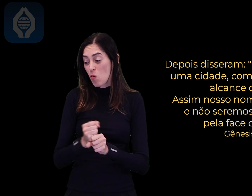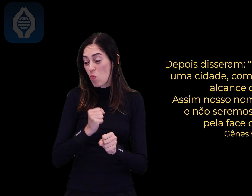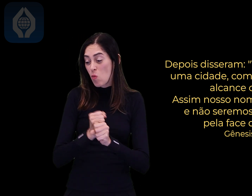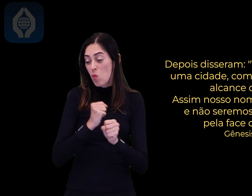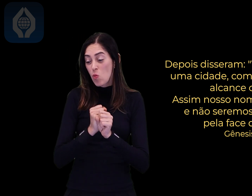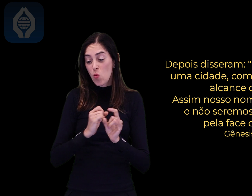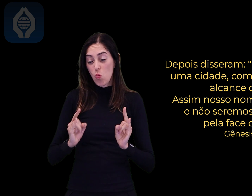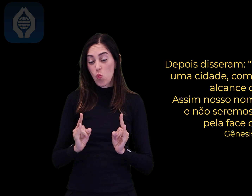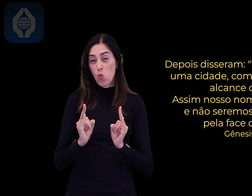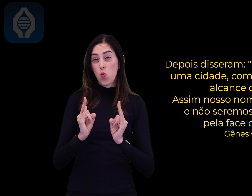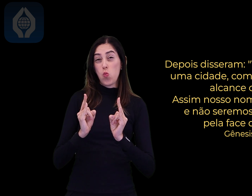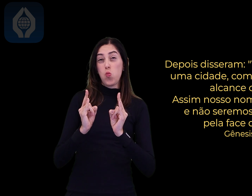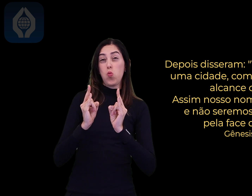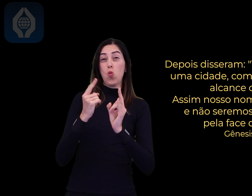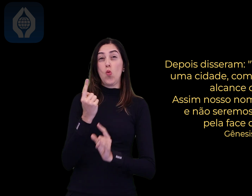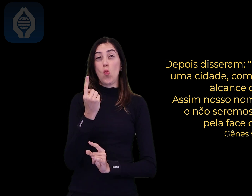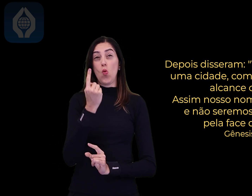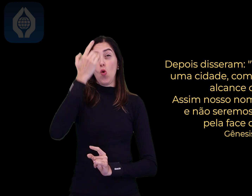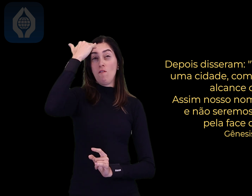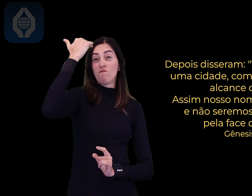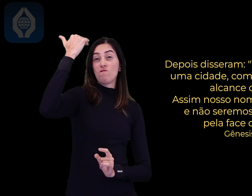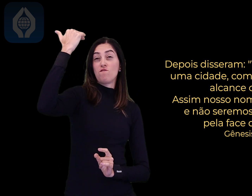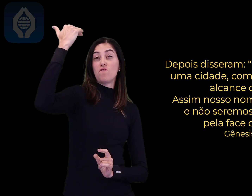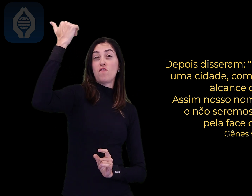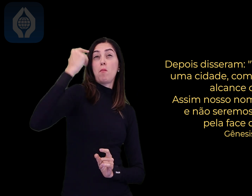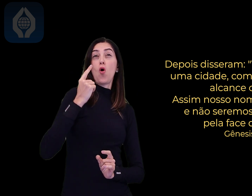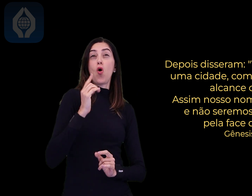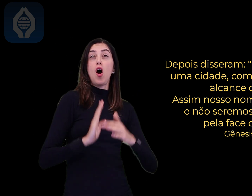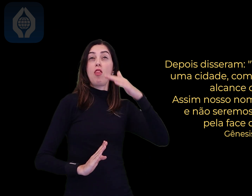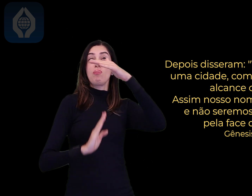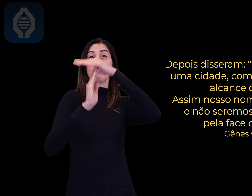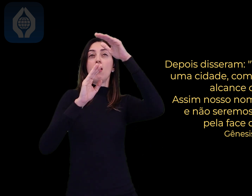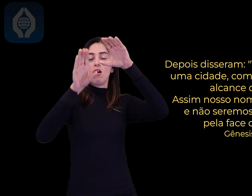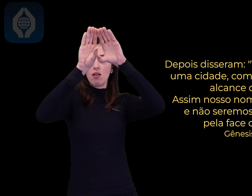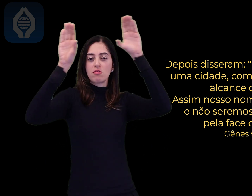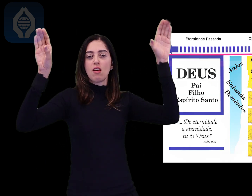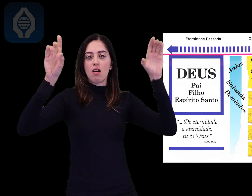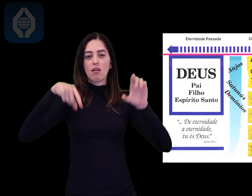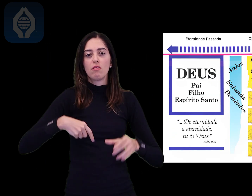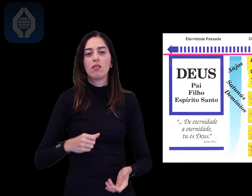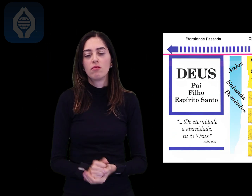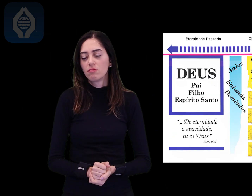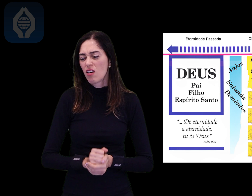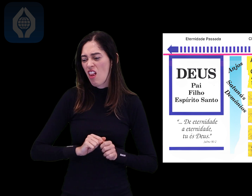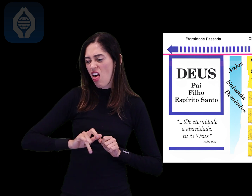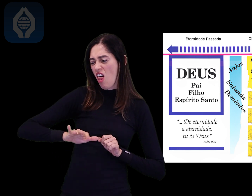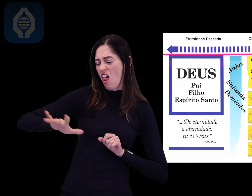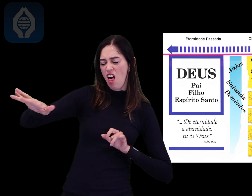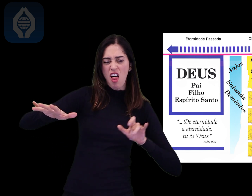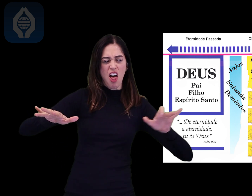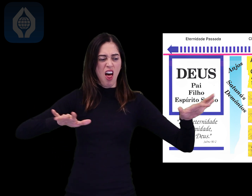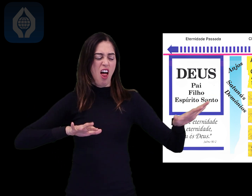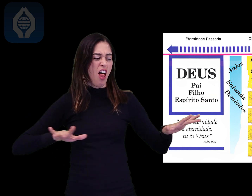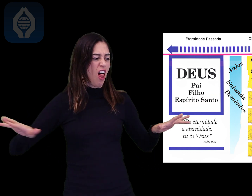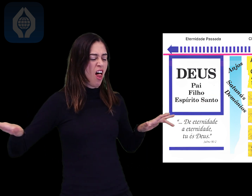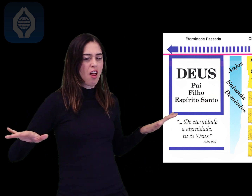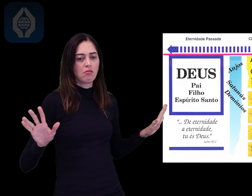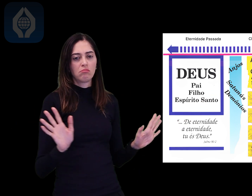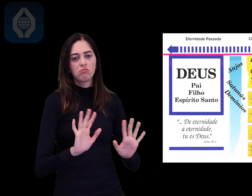será famoso e não seremos espalhados pela face da terra. Muitos anos se passaram depois que Deus salvou